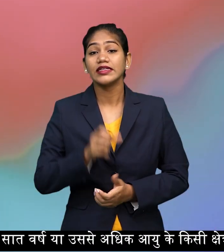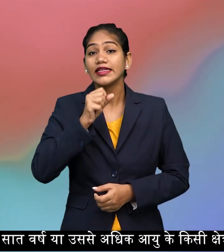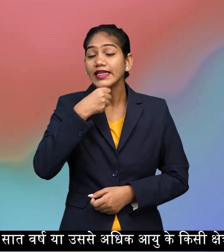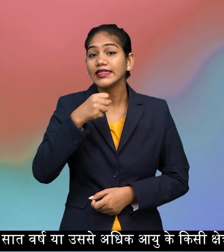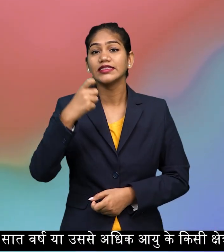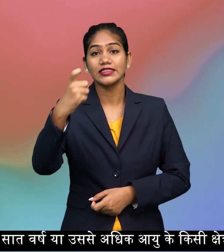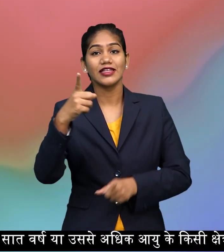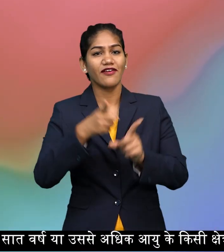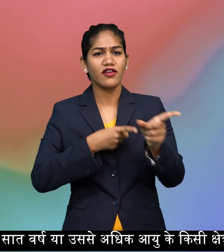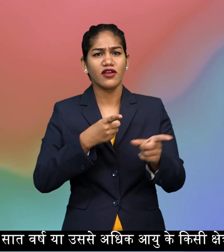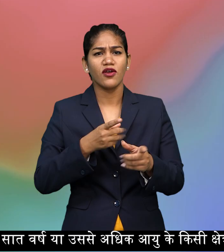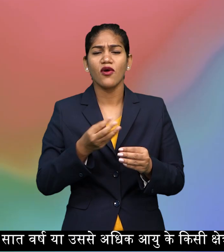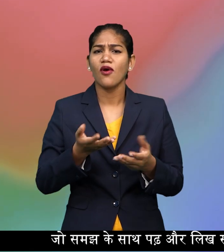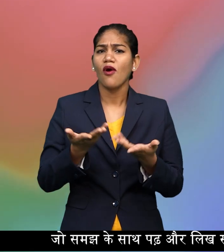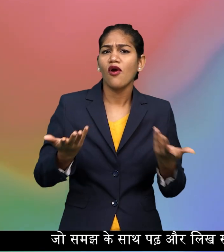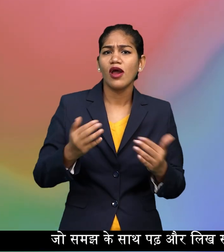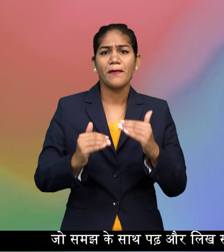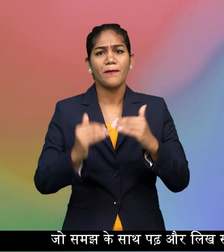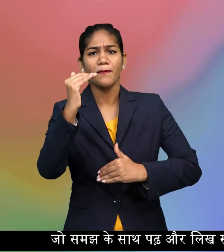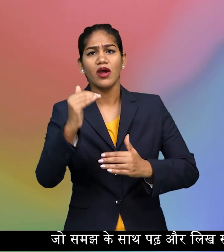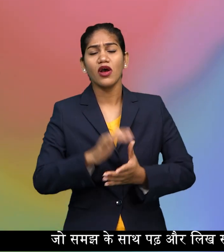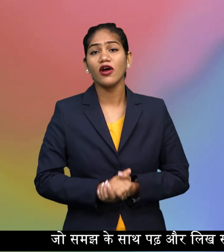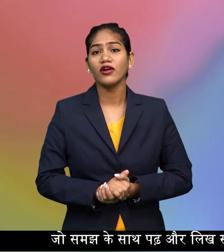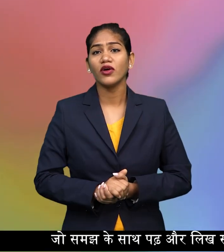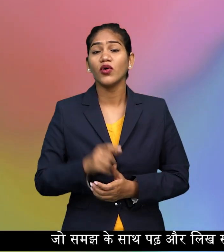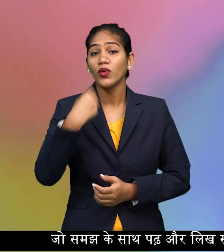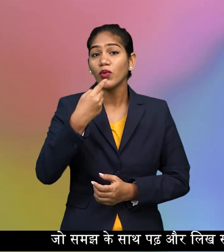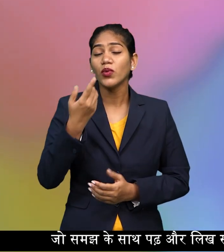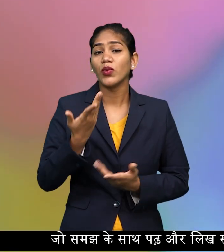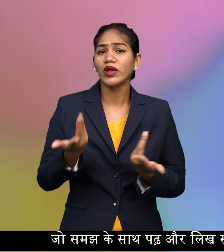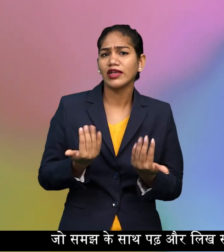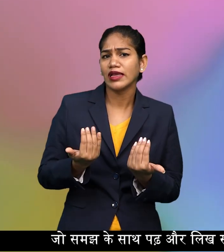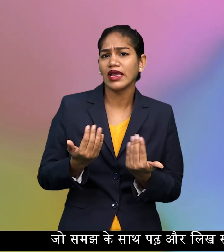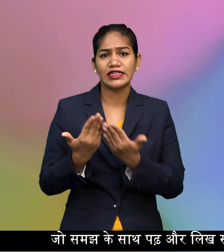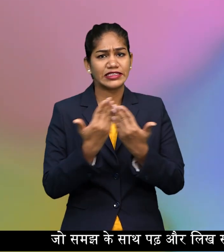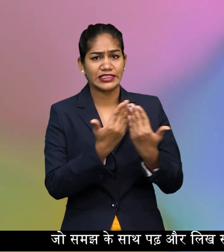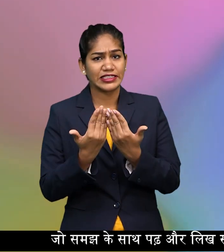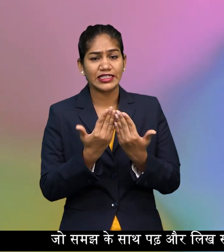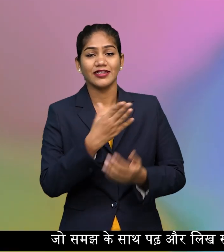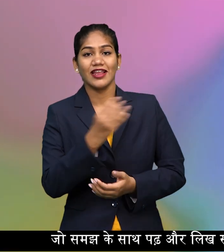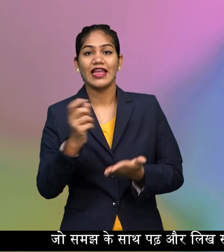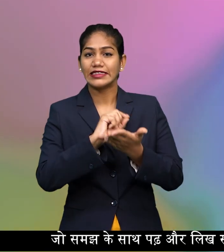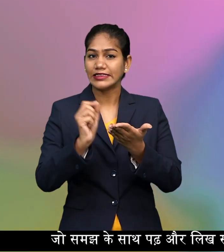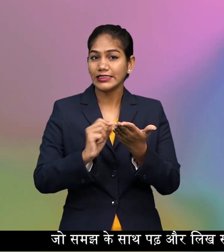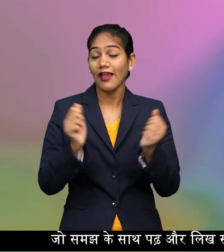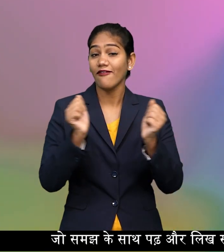कुल प्रतिशत जो समझ के साथ पढ़ और लिख सकता है, साक्षरता दर कहलाता